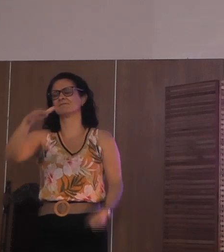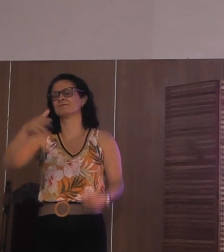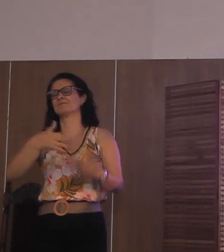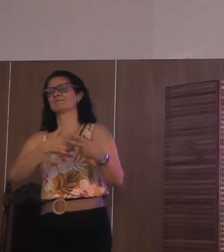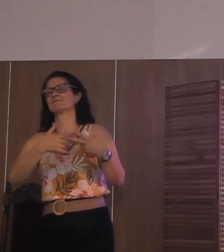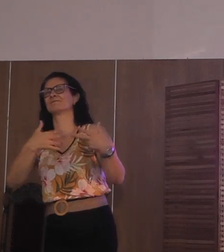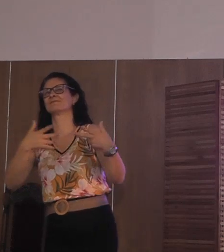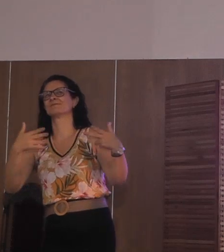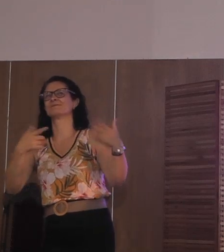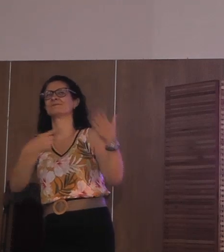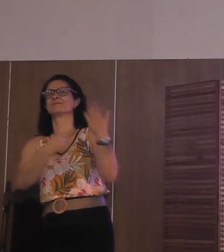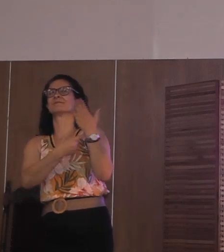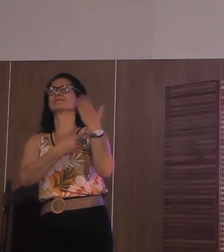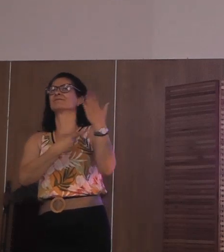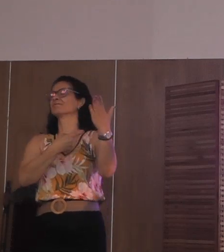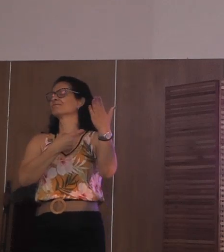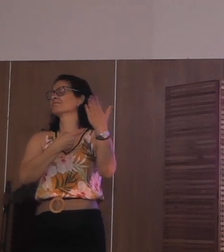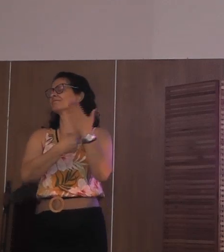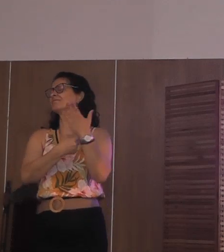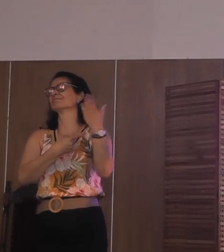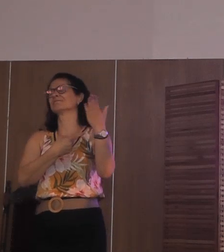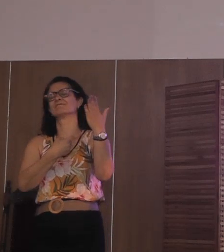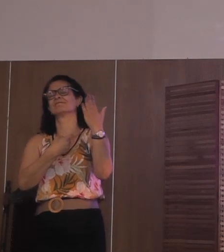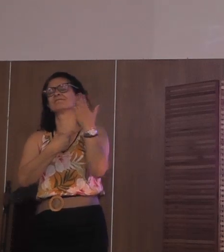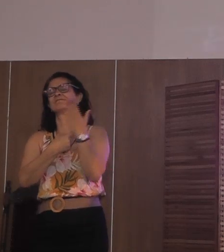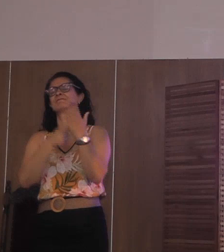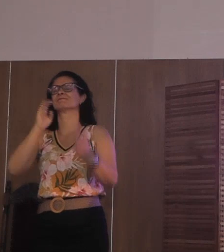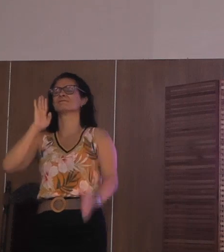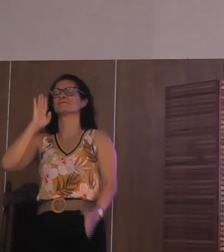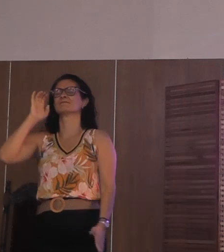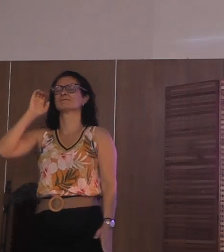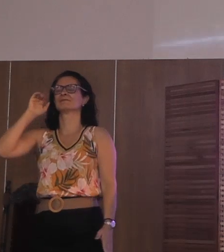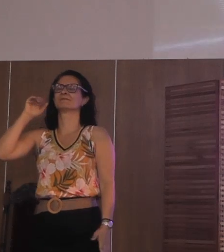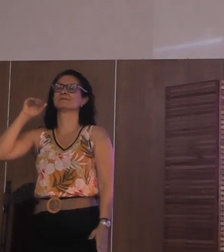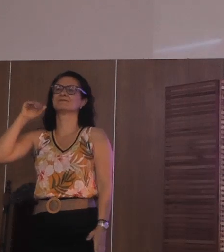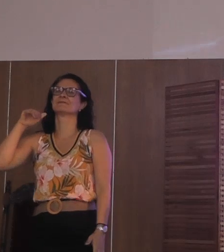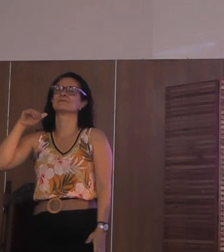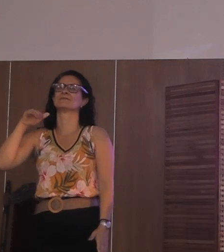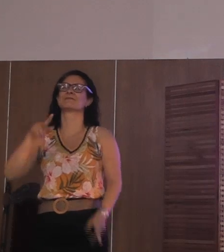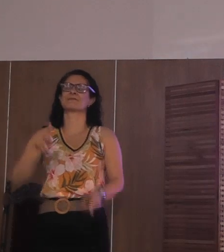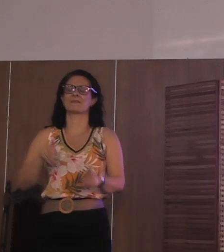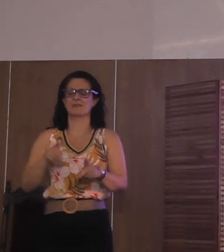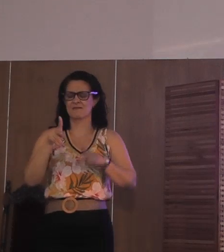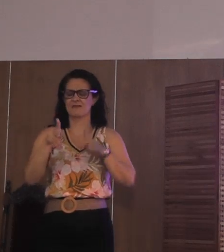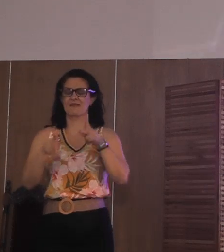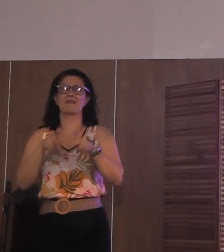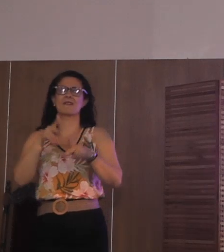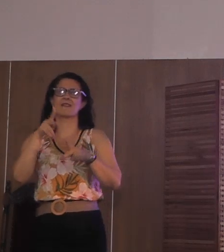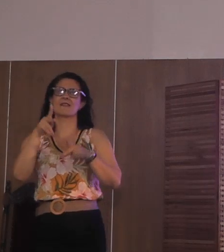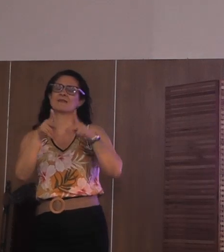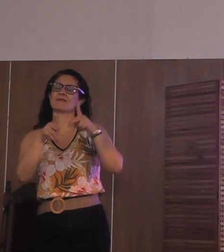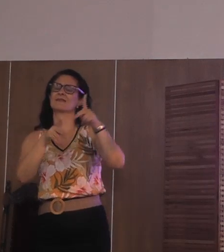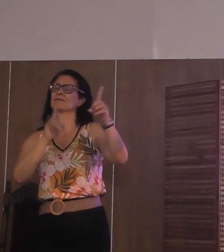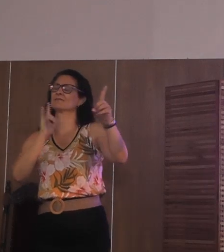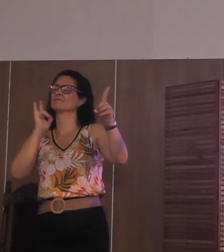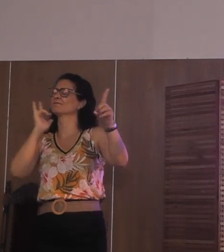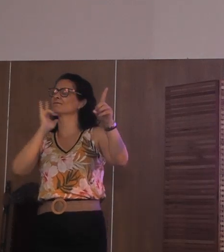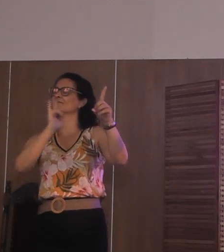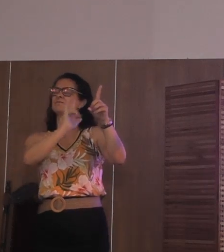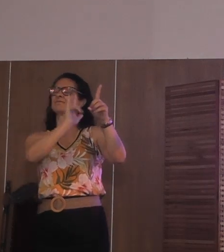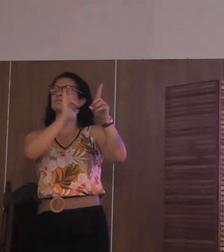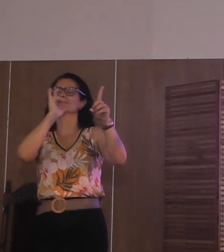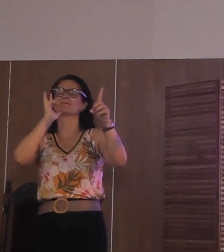as coisas cooperam para o bem daqueles que